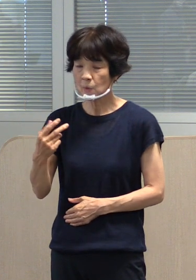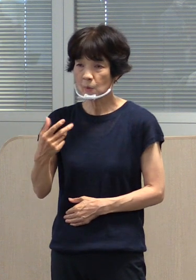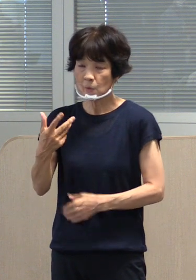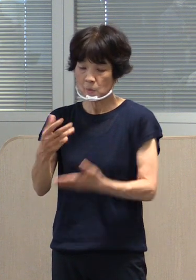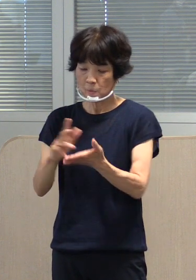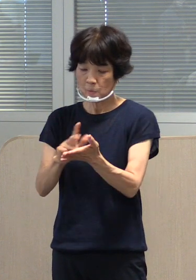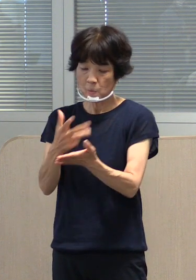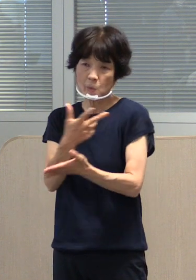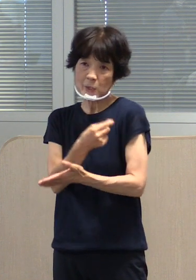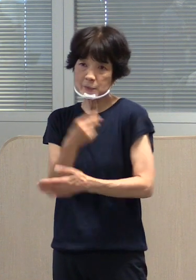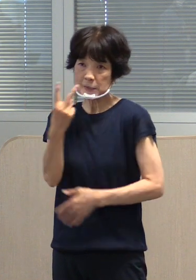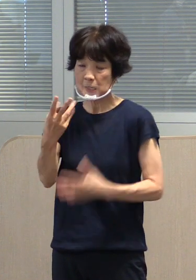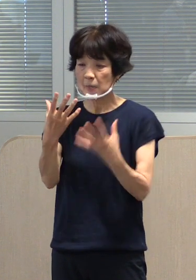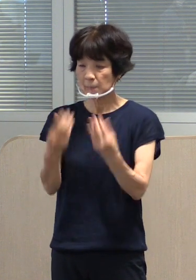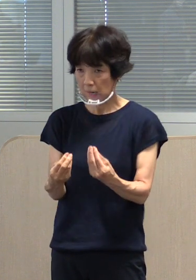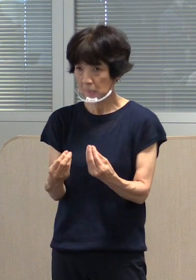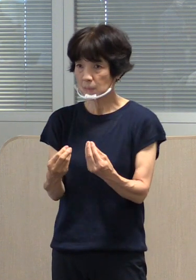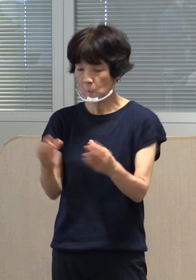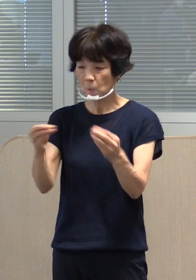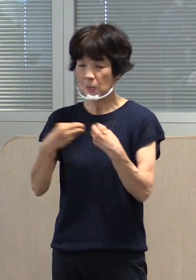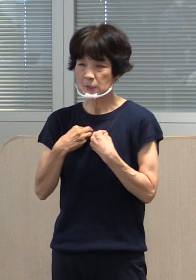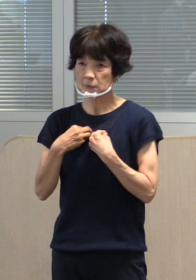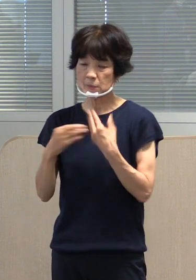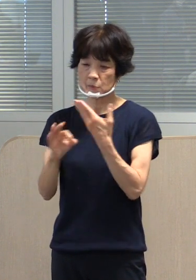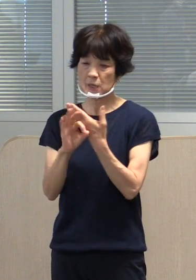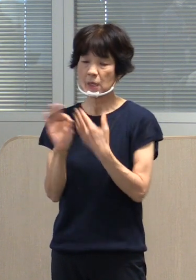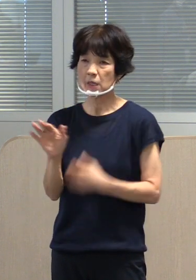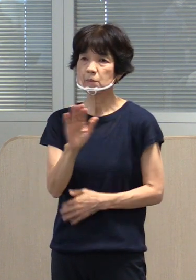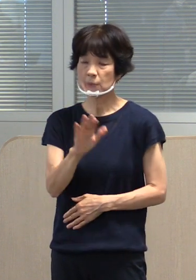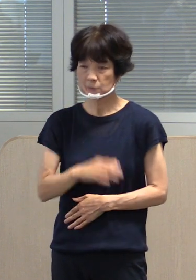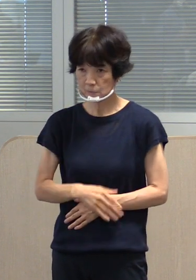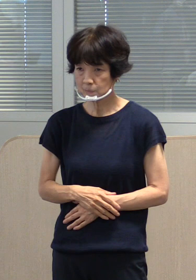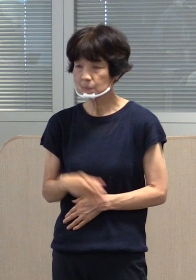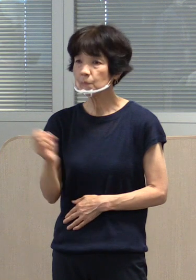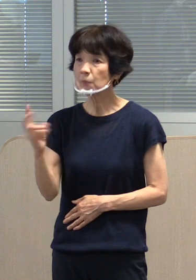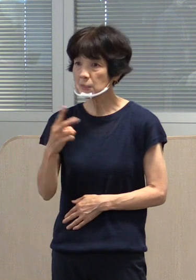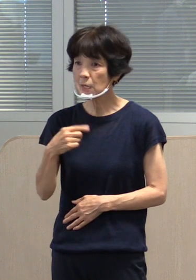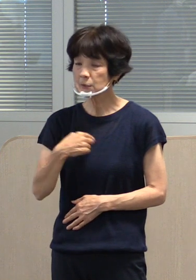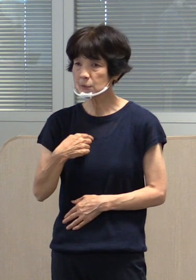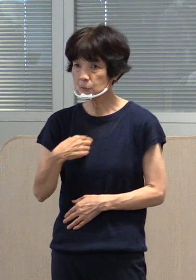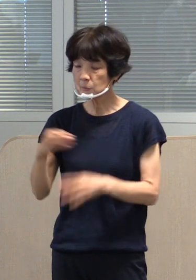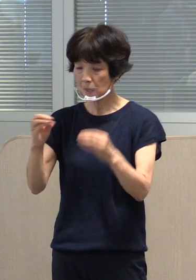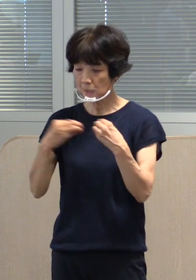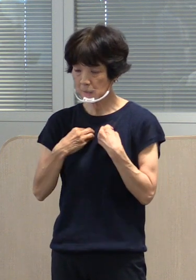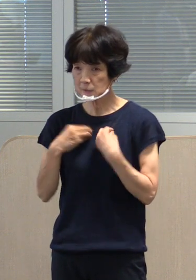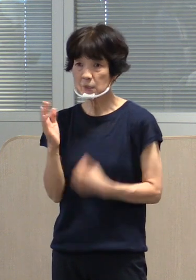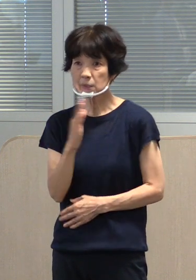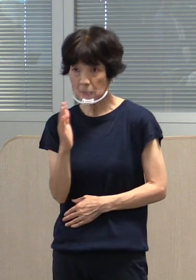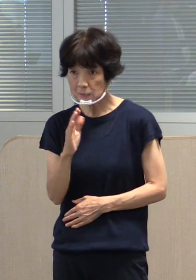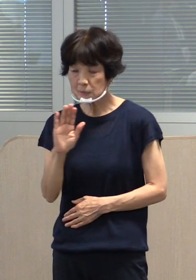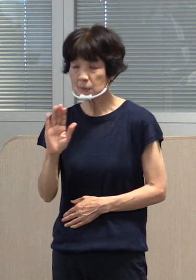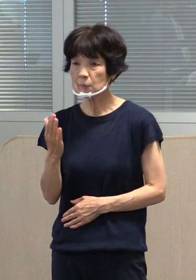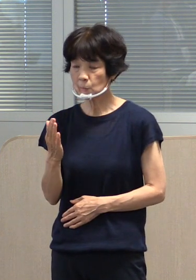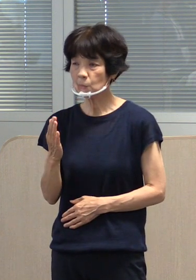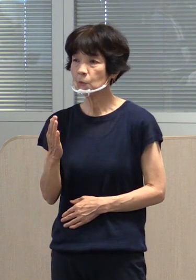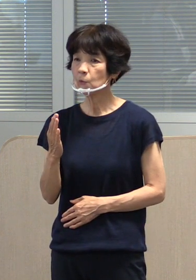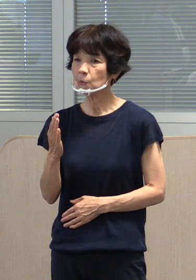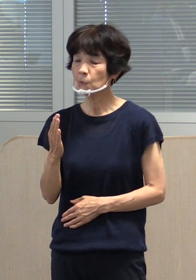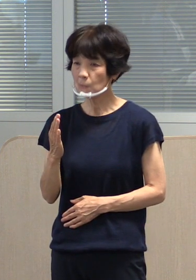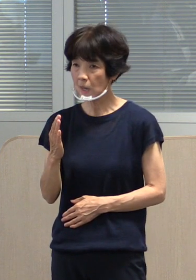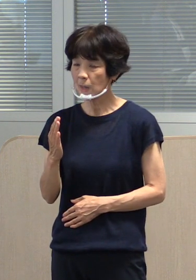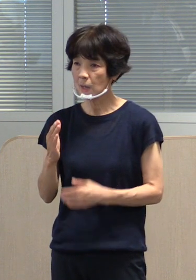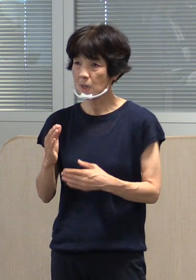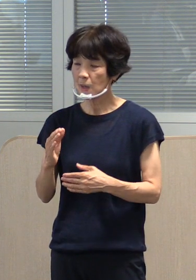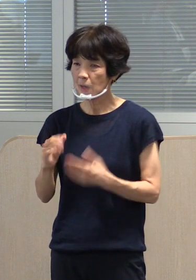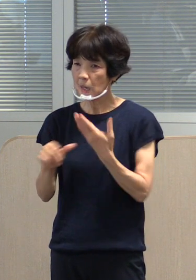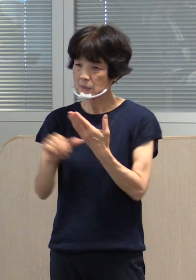方が感染した事例がございます。また、自分が感染しなくても、帰省等を